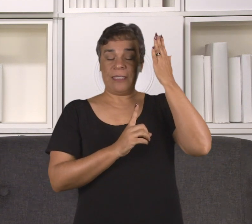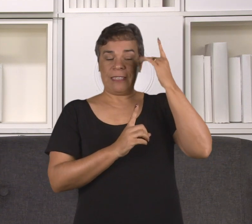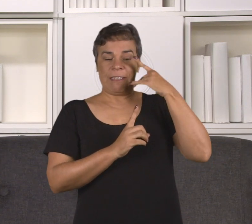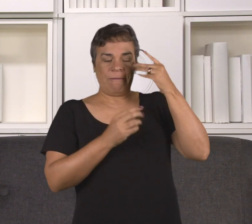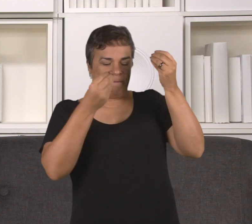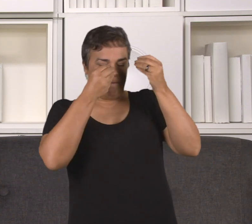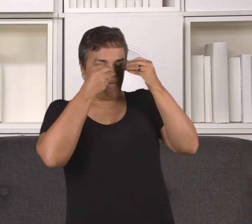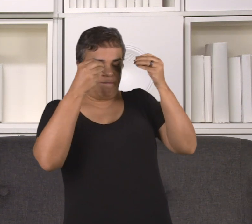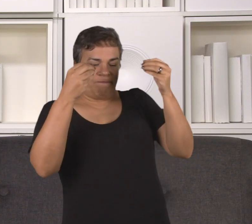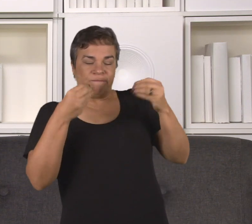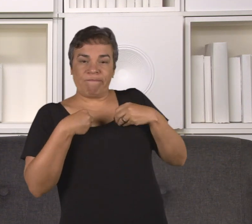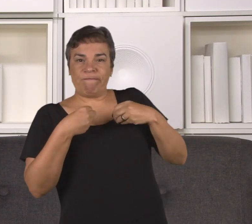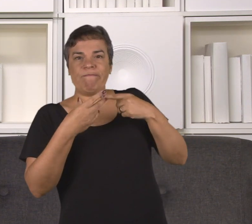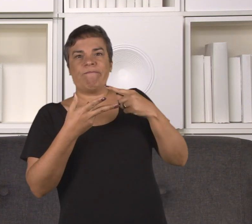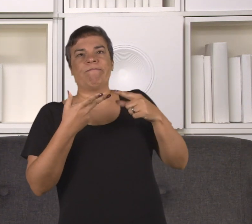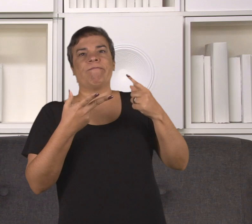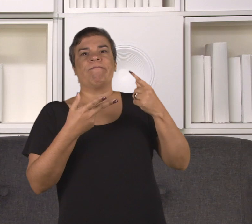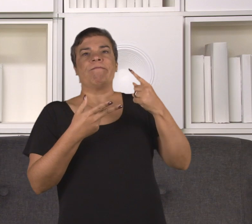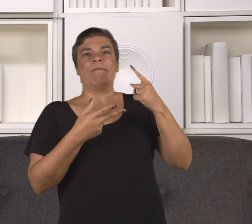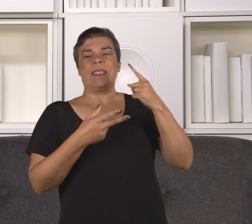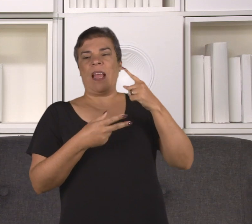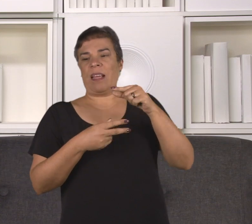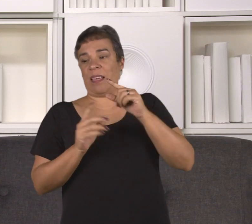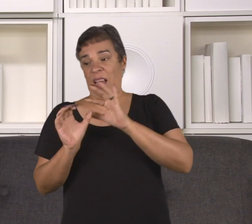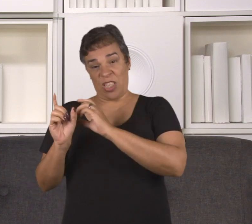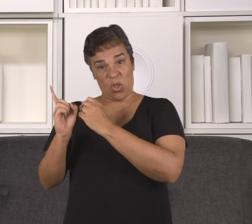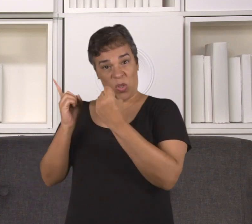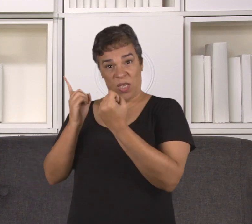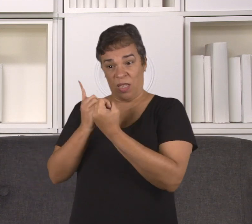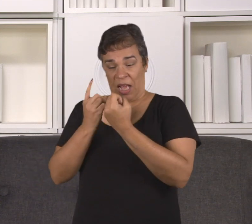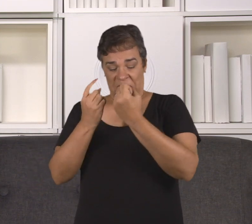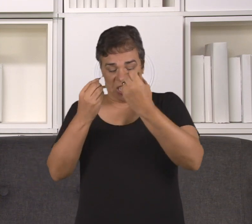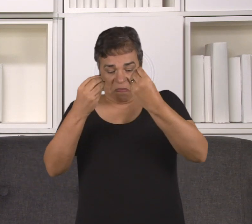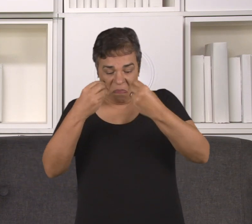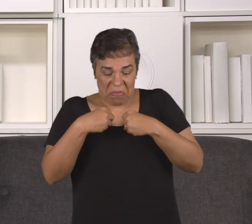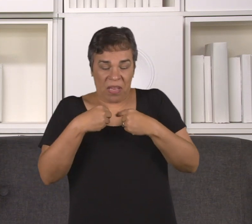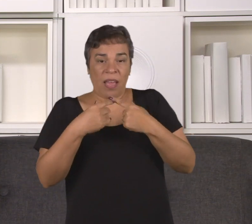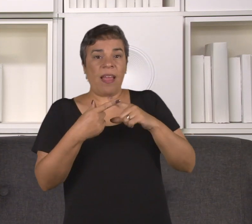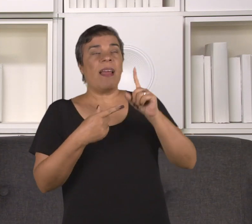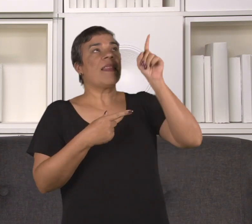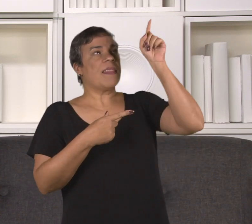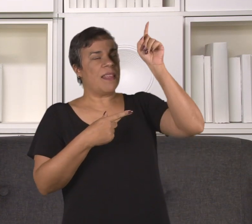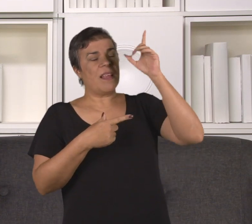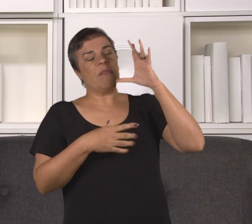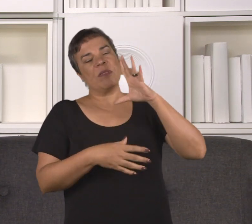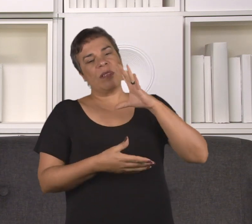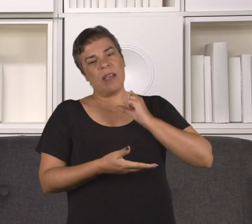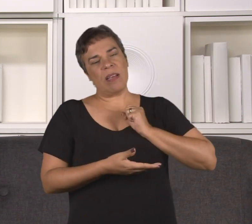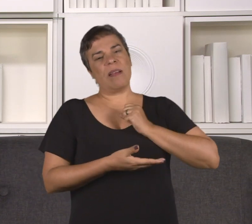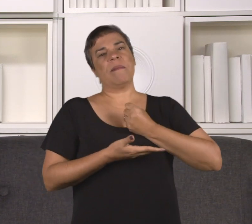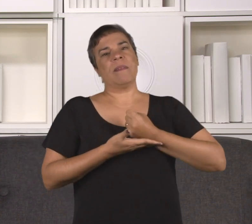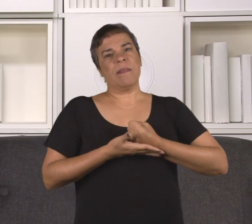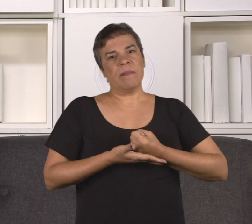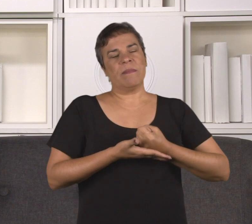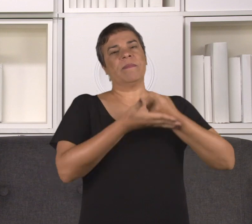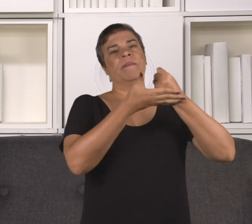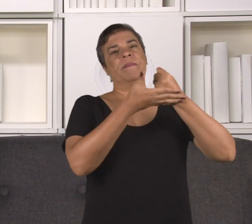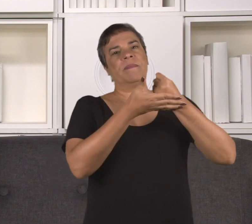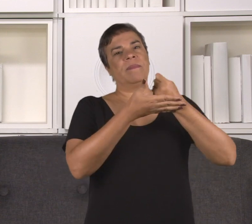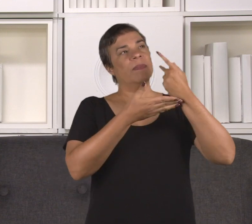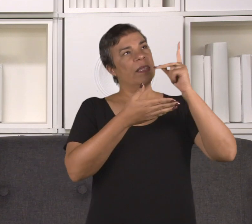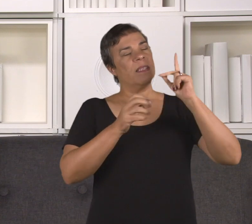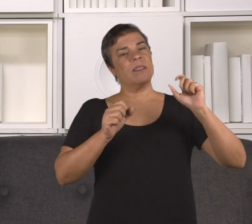são considerados amaldiçoados, para justamente neles manifestar a sua